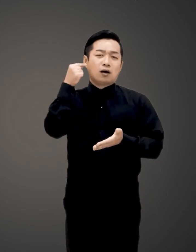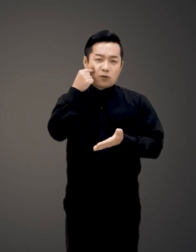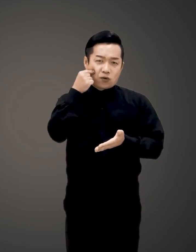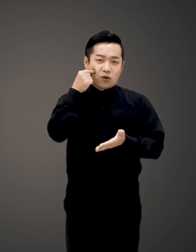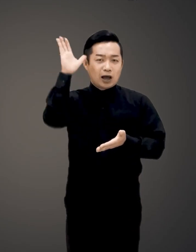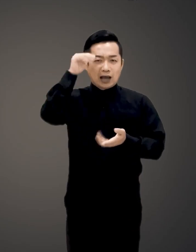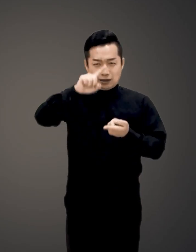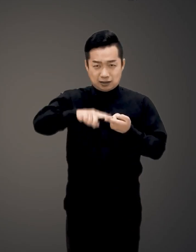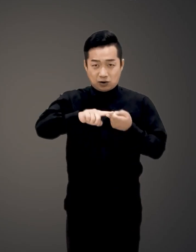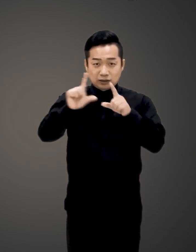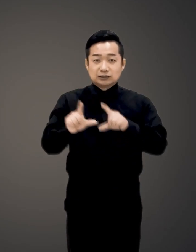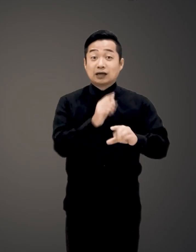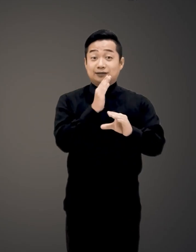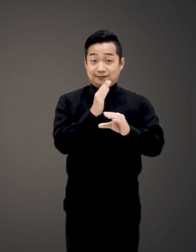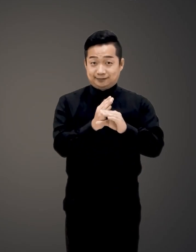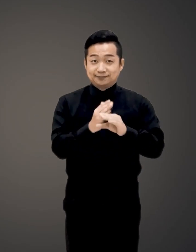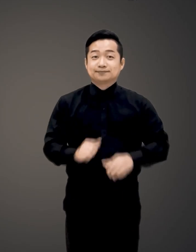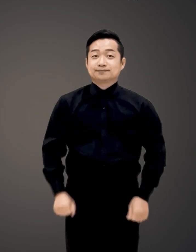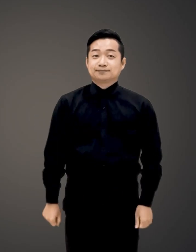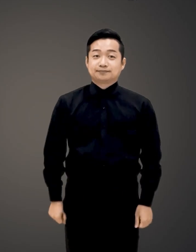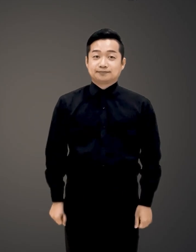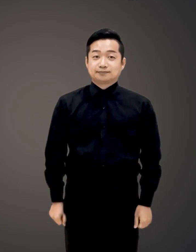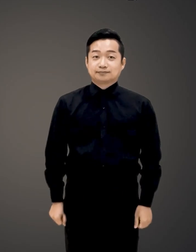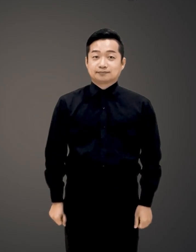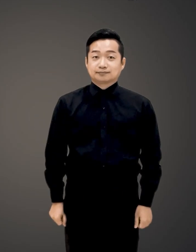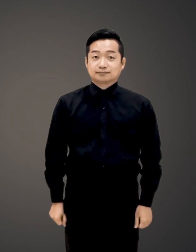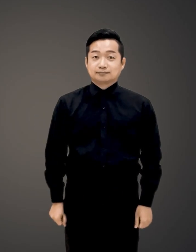채 강아지로 살아가고 있었다.